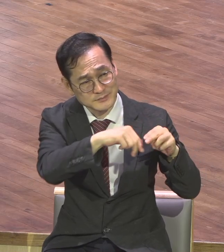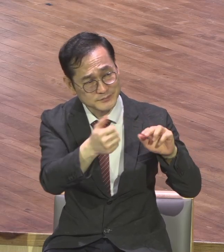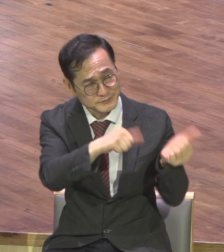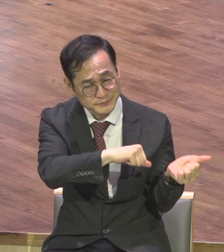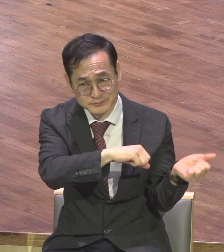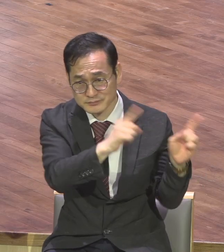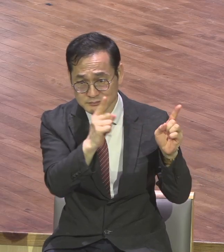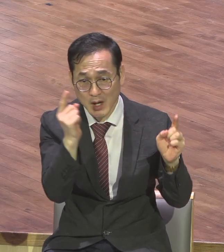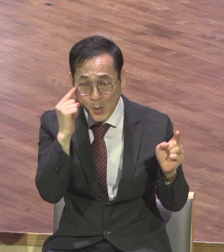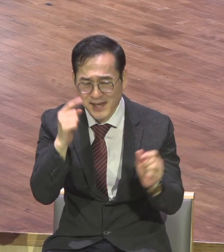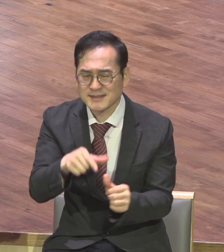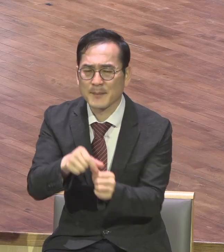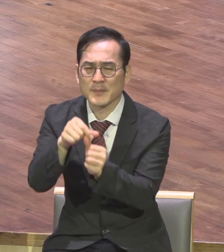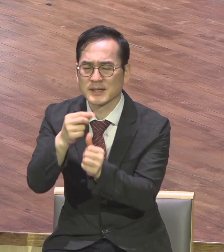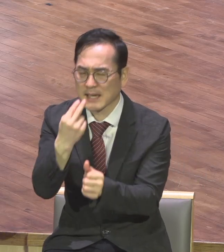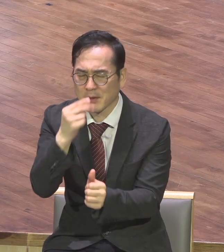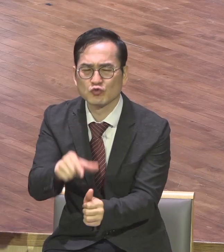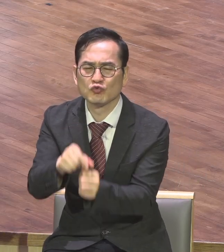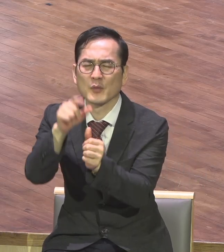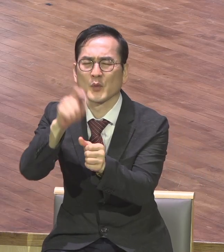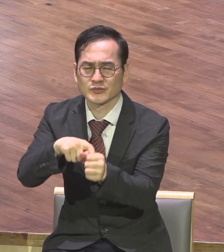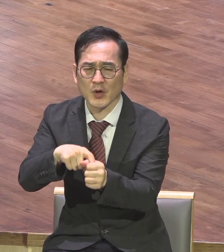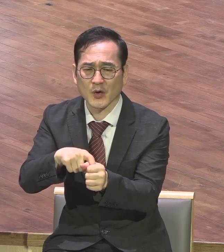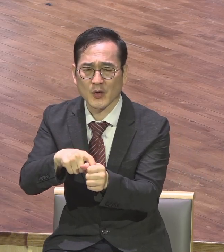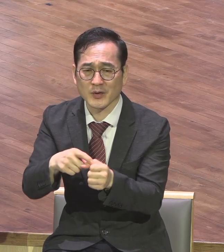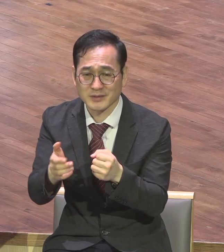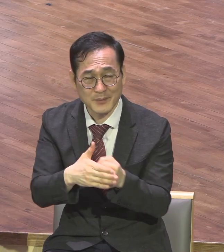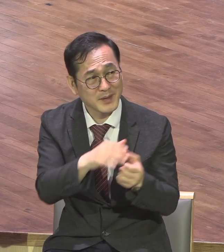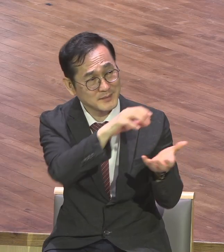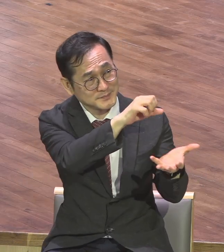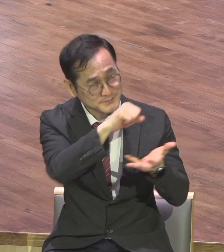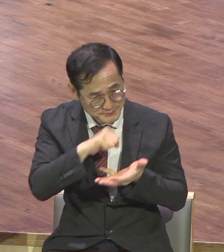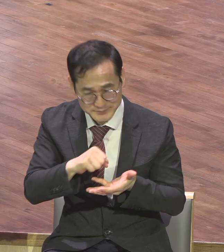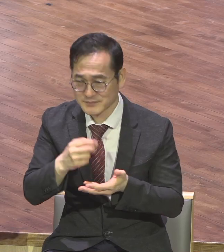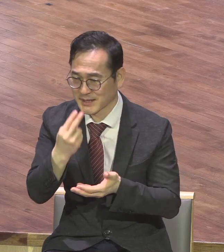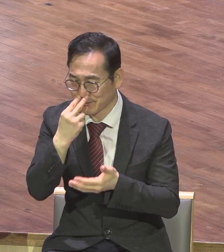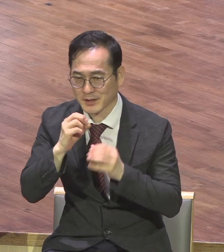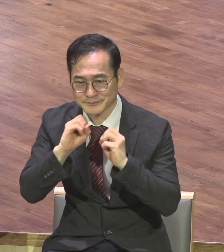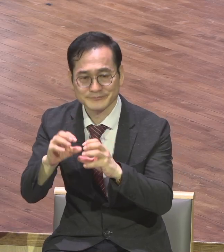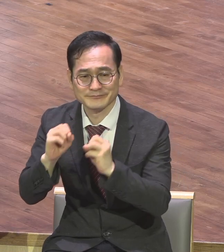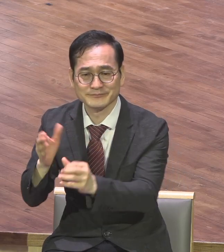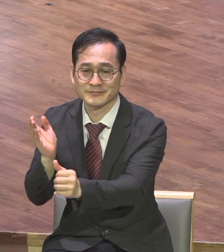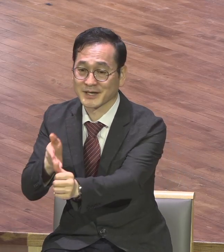확 일어나는 한쪽 한 대기를 제물로 축복합니다. 결론입니다.